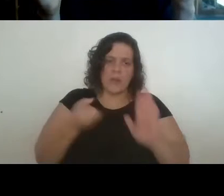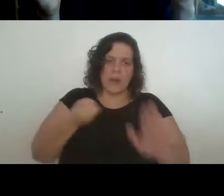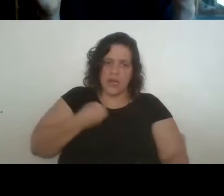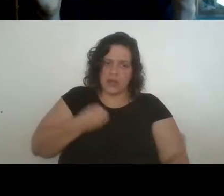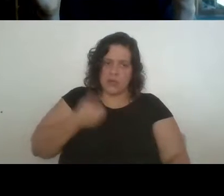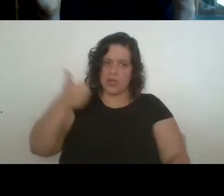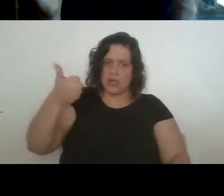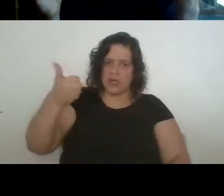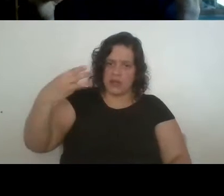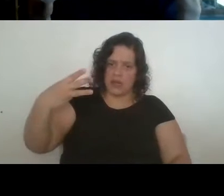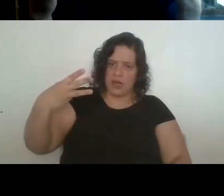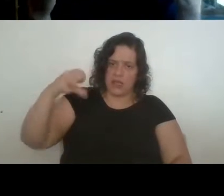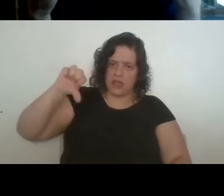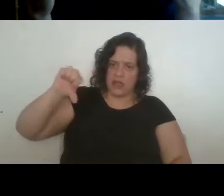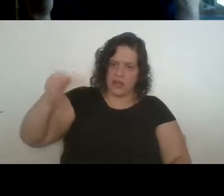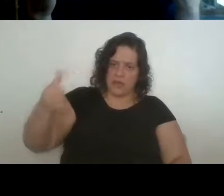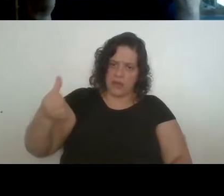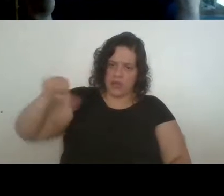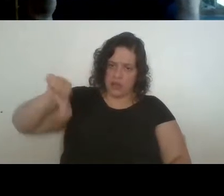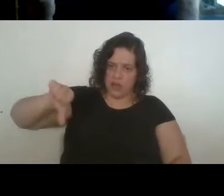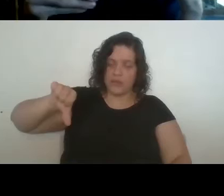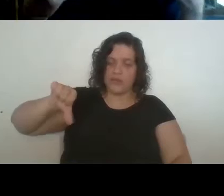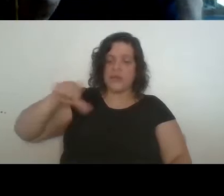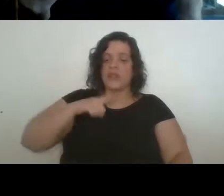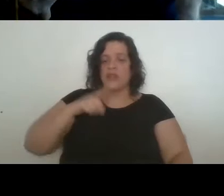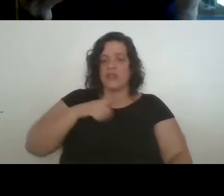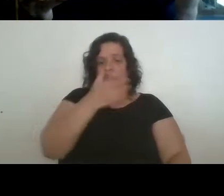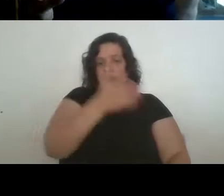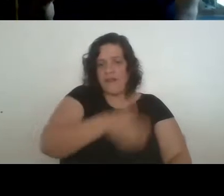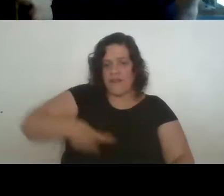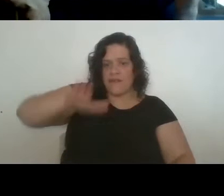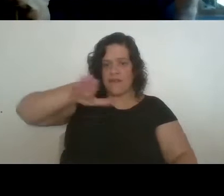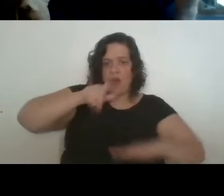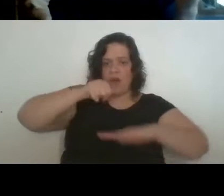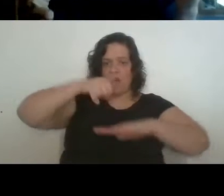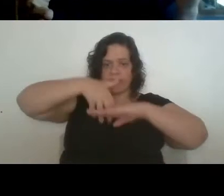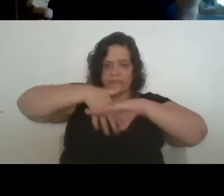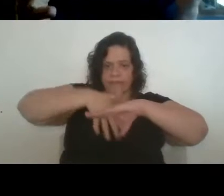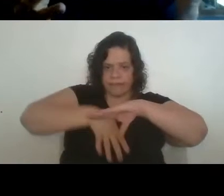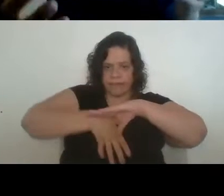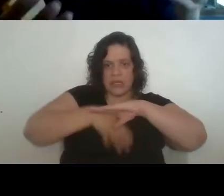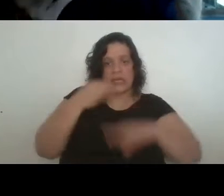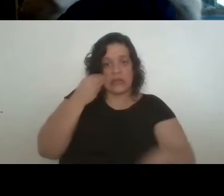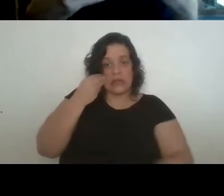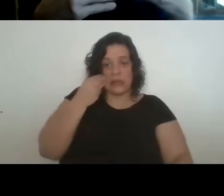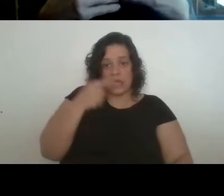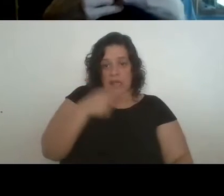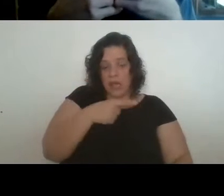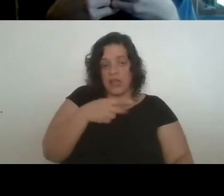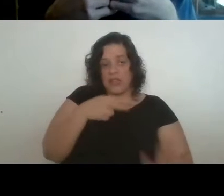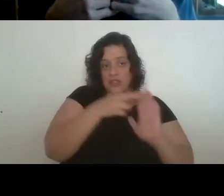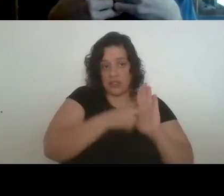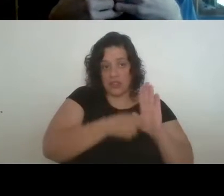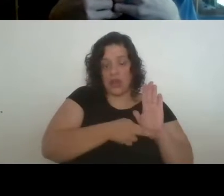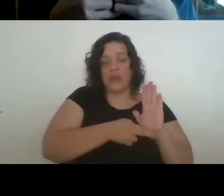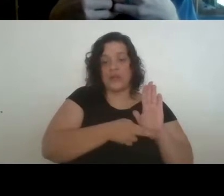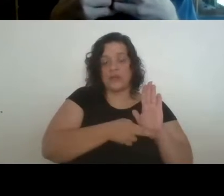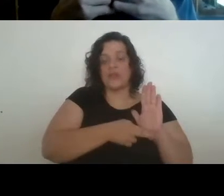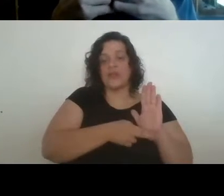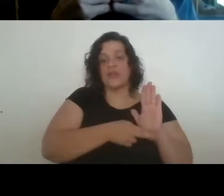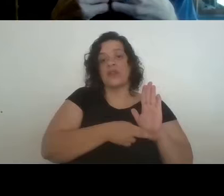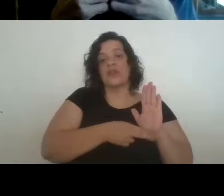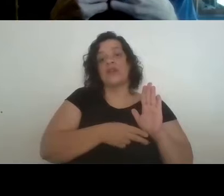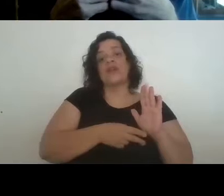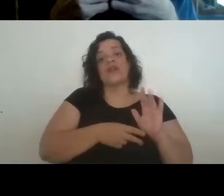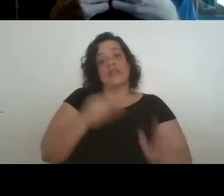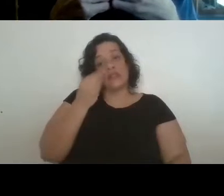vala de infiltração. E esse cálculo, esse teste de infiltração proposto pela norma, é um teste que eu considero